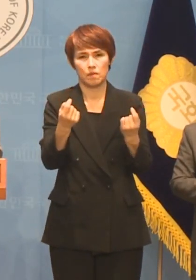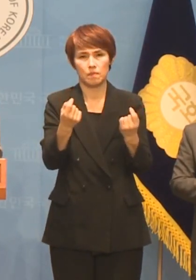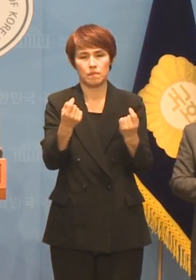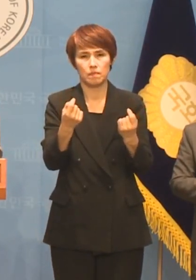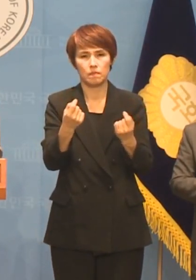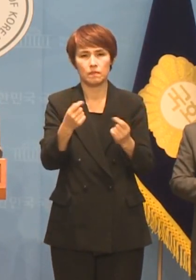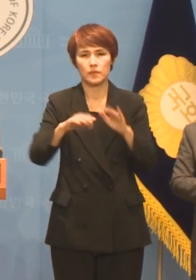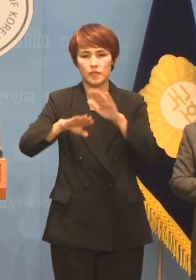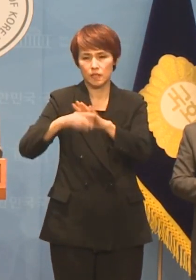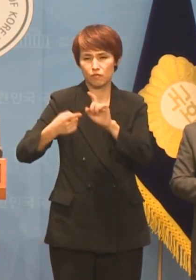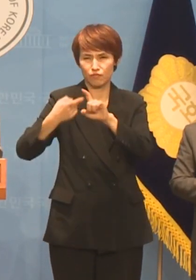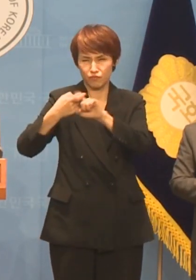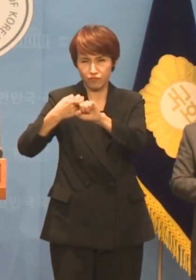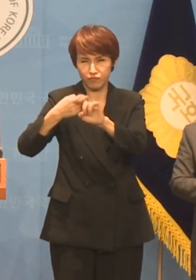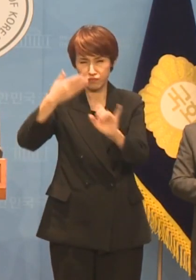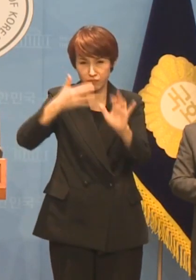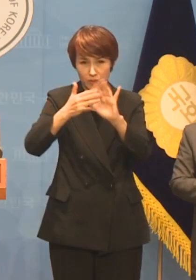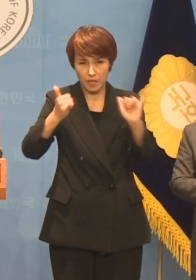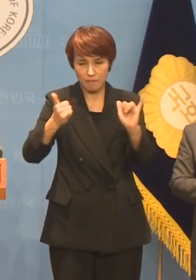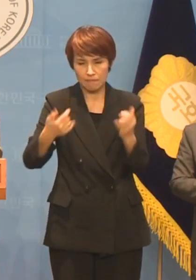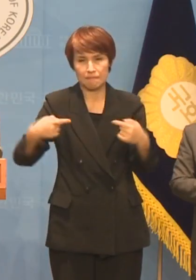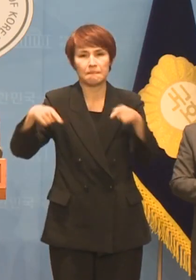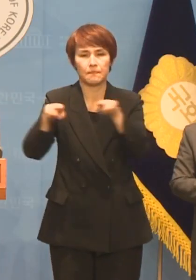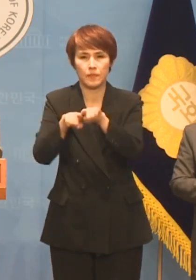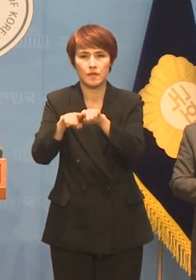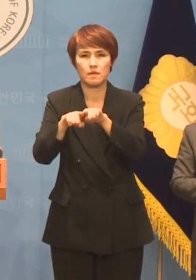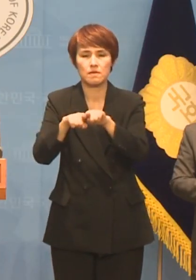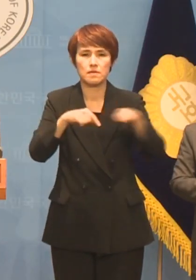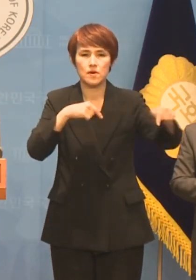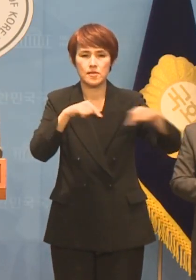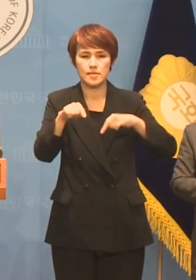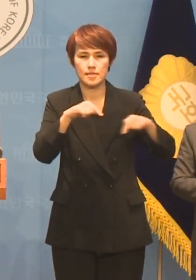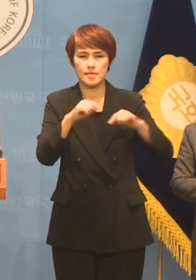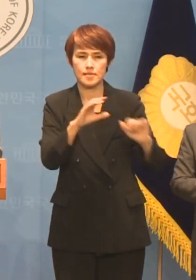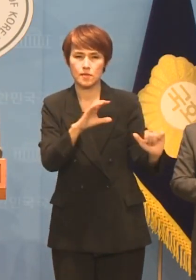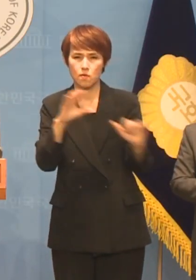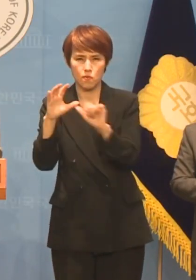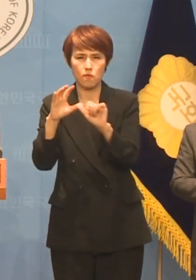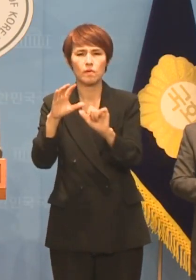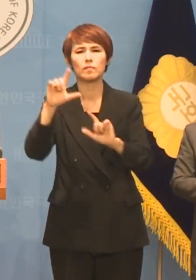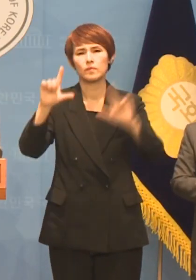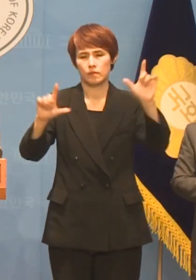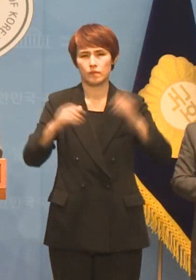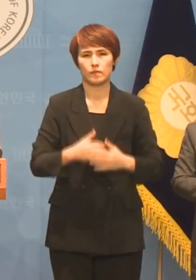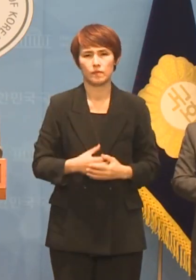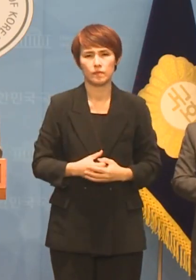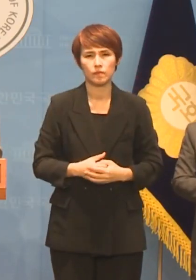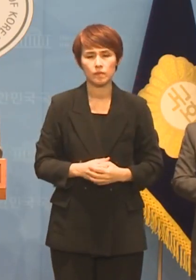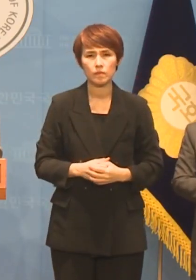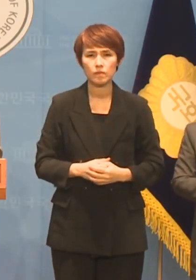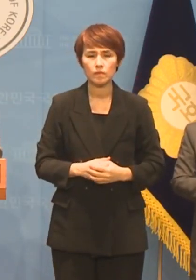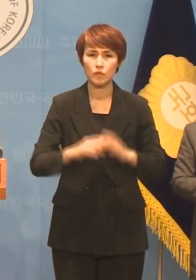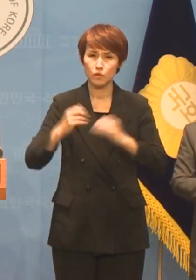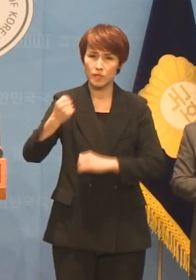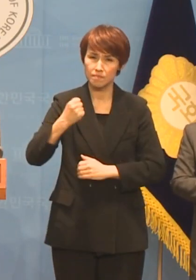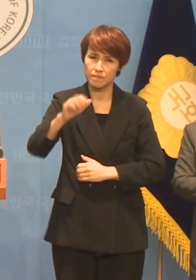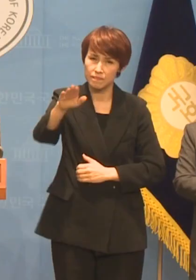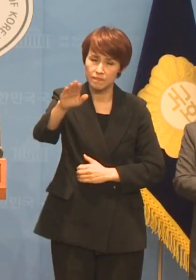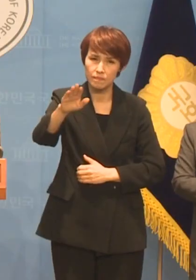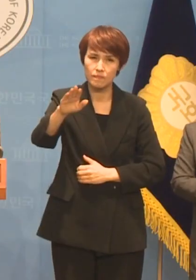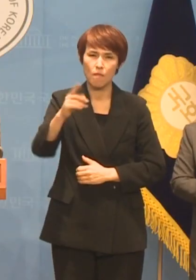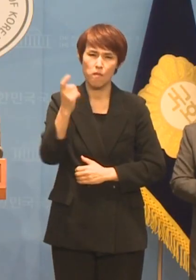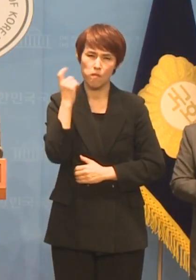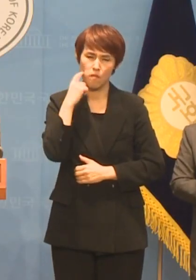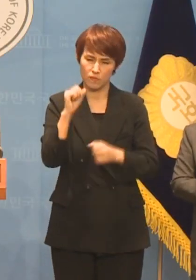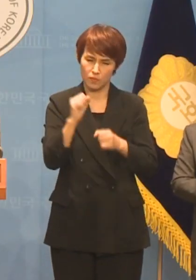세력과 공생하며 자신들의 정치적 이득을 취하려고 하는 것입니다. 국힘은 즉각 허위조작